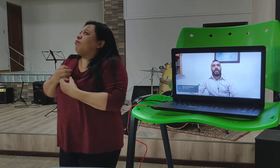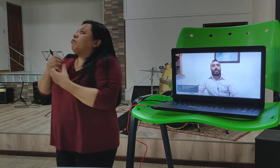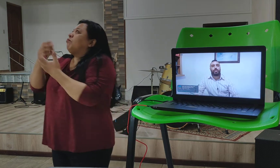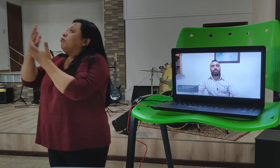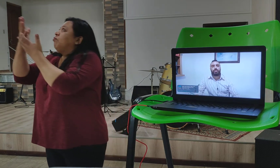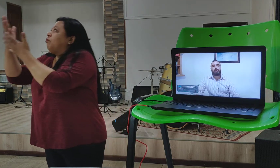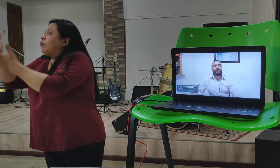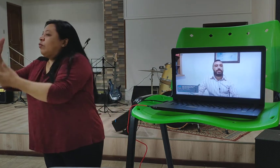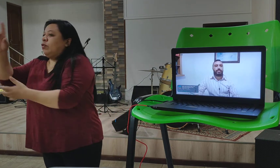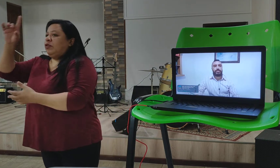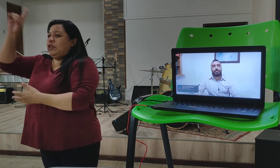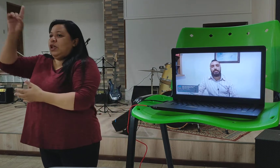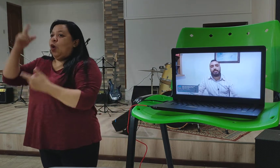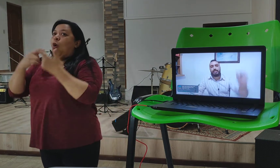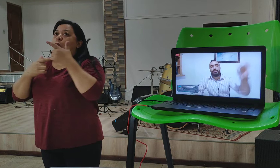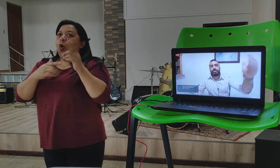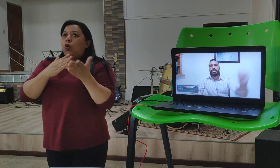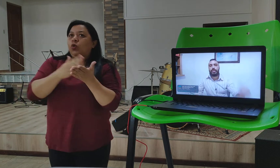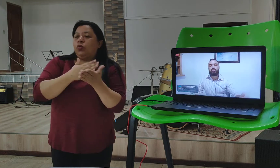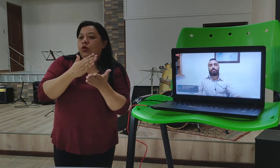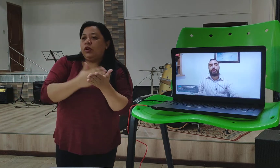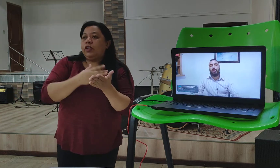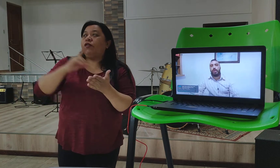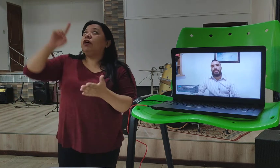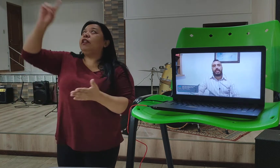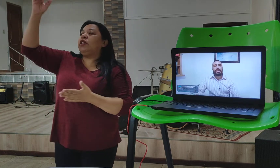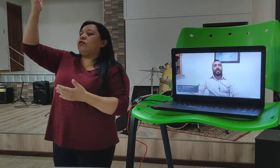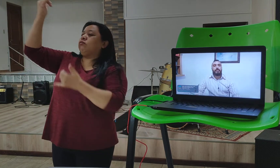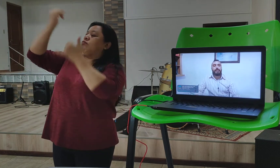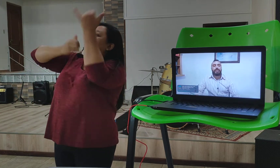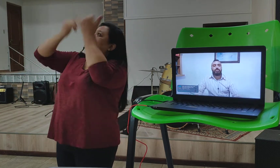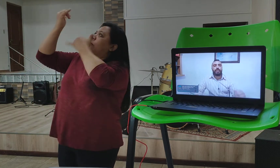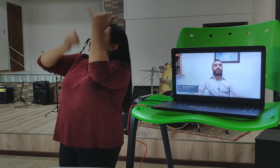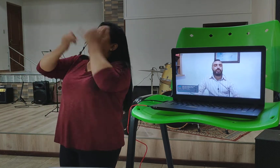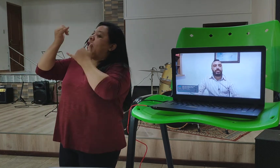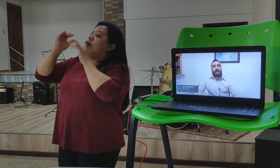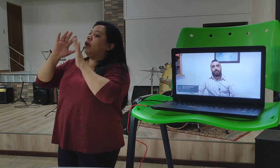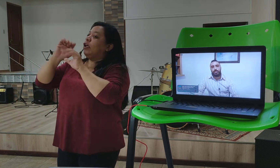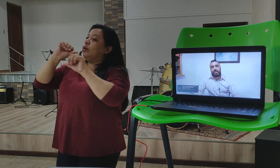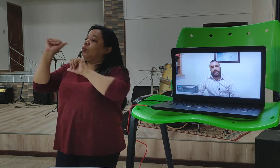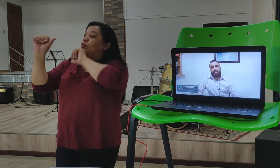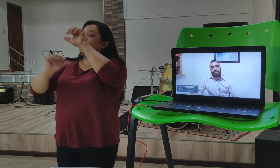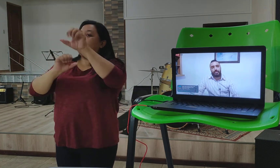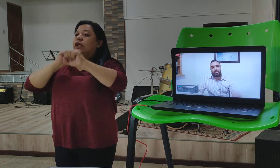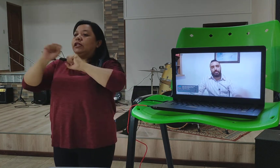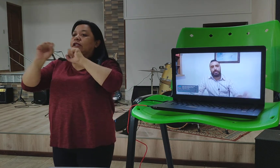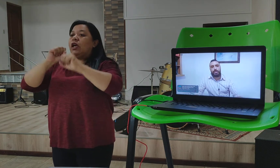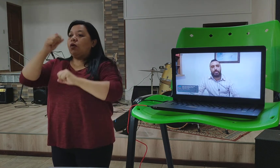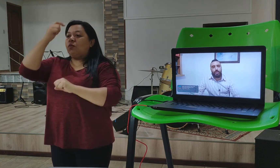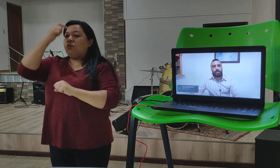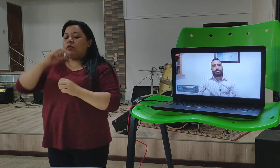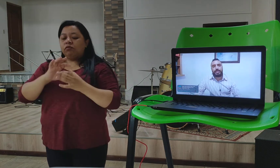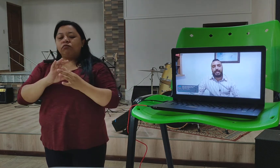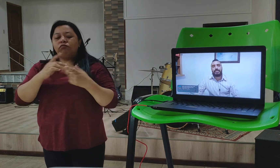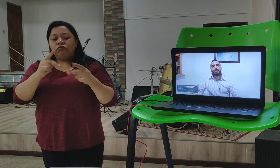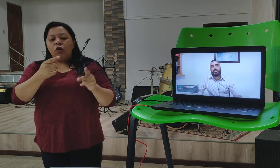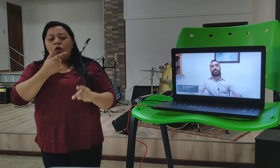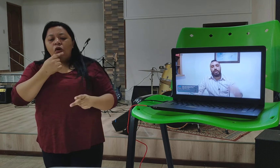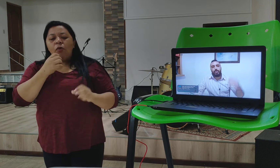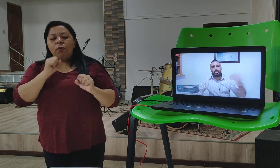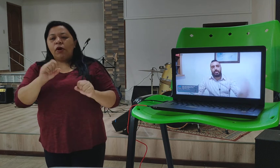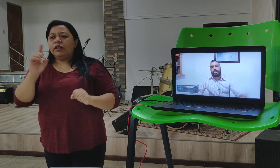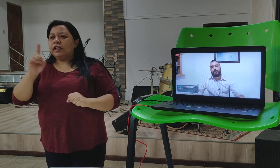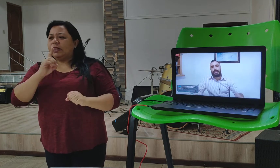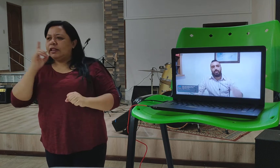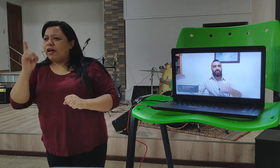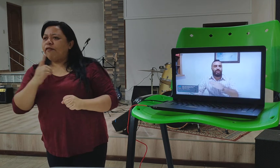isso, todos os outros livros da Bíblia são de Deus para o homem, mas o livro dos Salmos é um livro que Deus permitiu que o homem expressasse